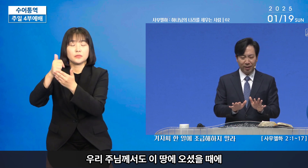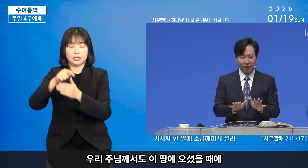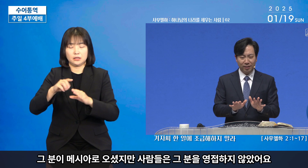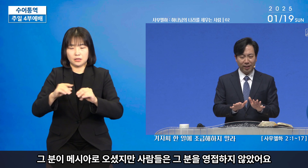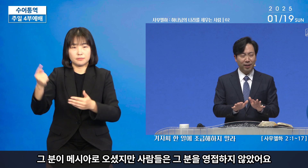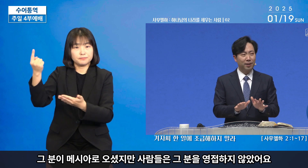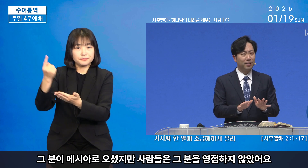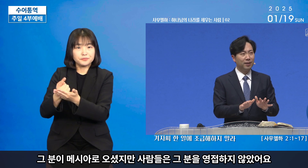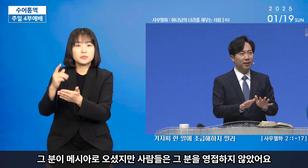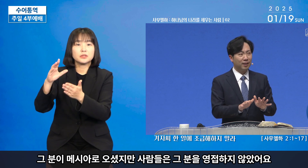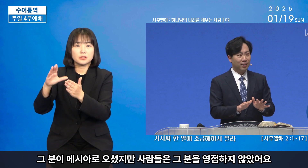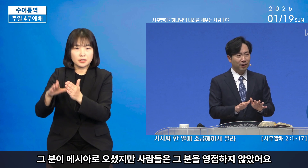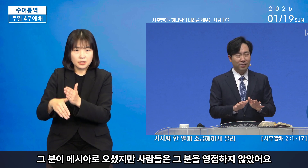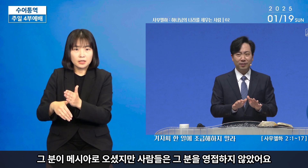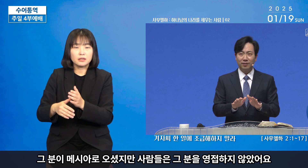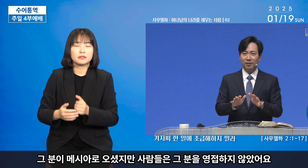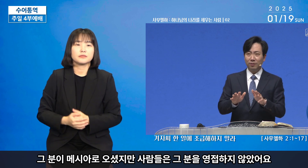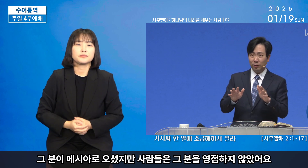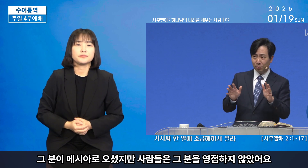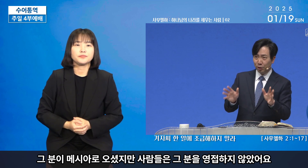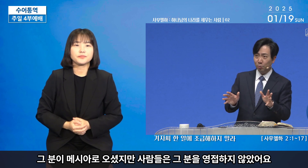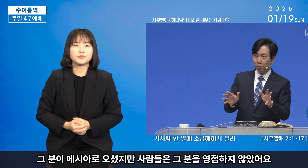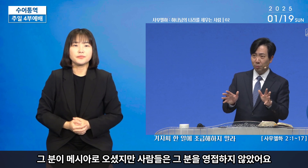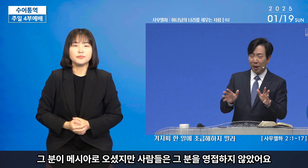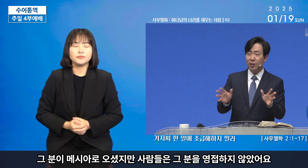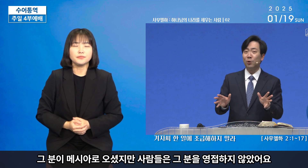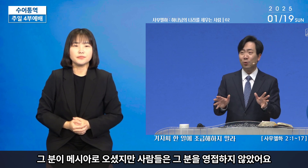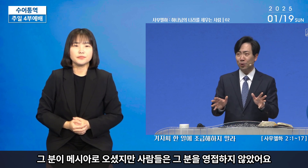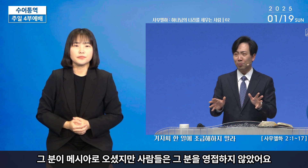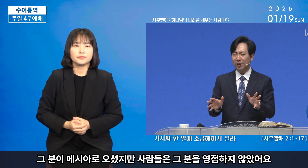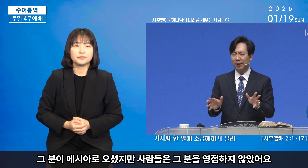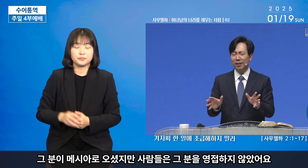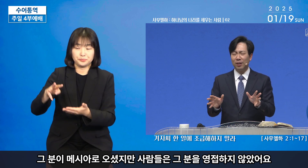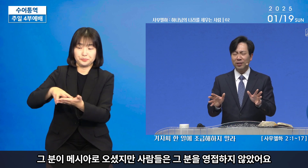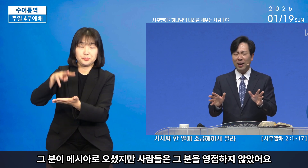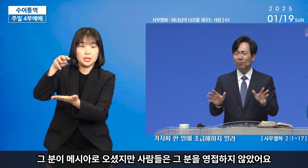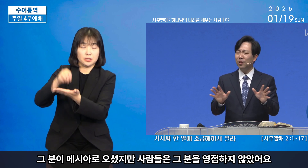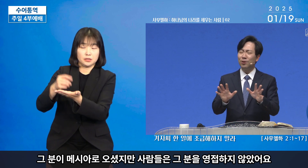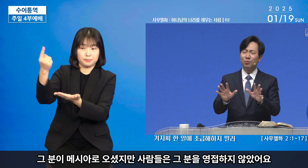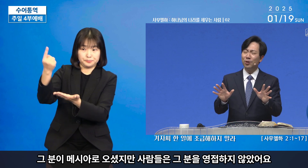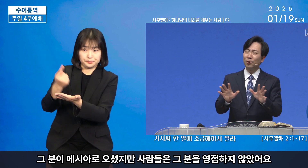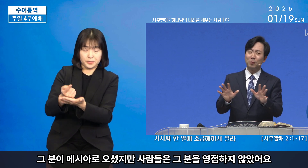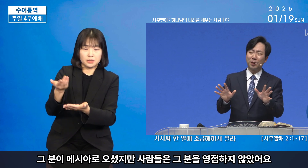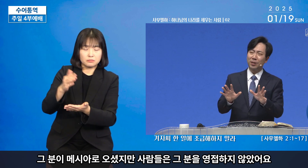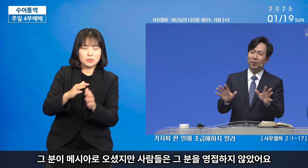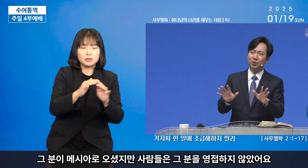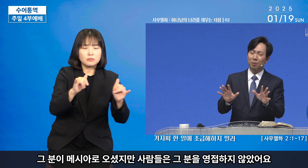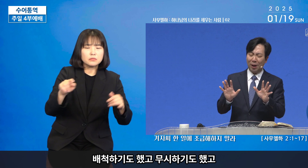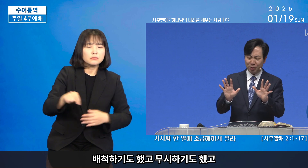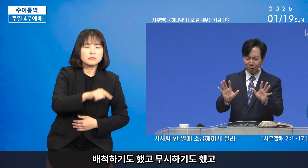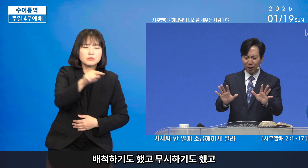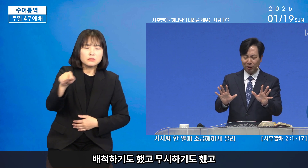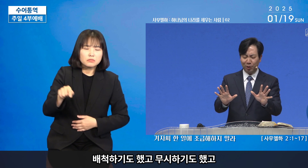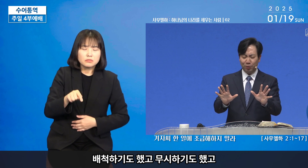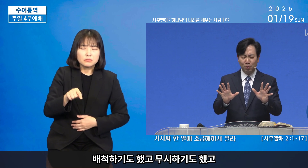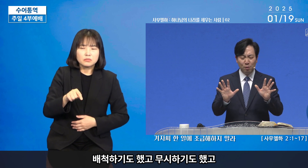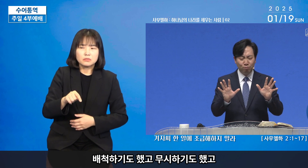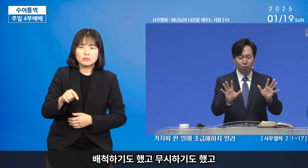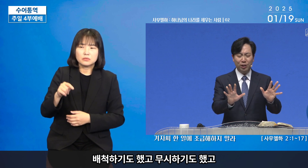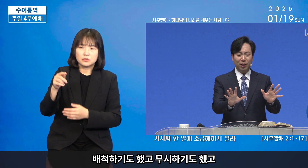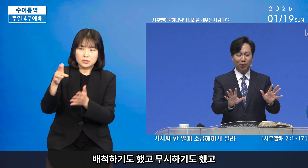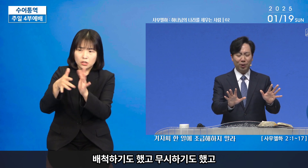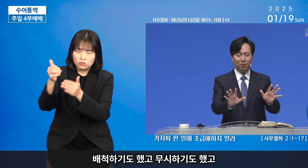때에 내가 그분이 메시아로 오셨지만 사람들은 그분을 영접하지 않았어요. 배척하기도